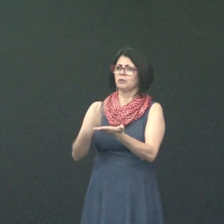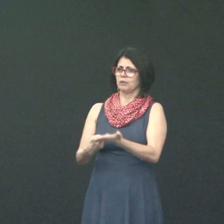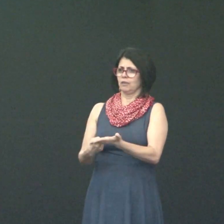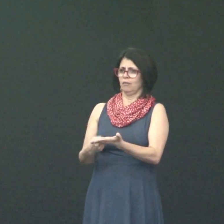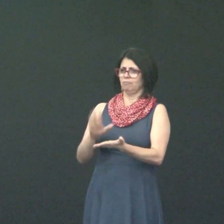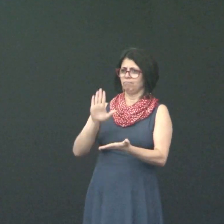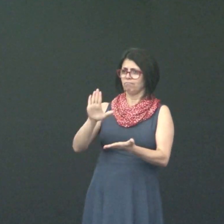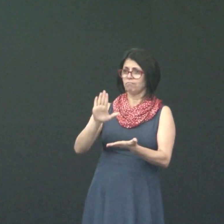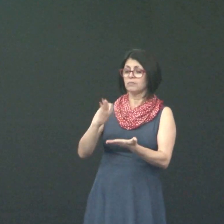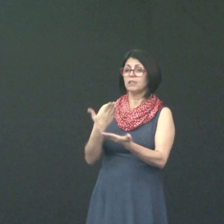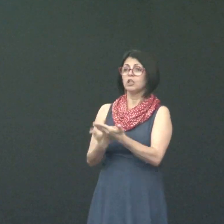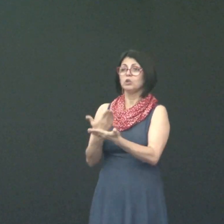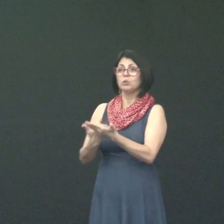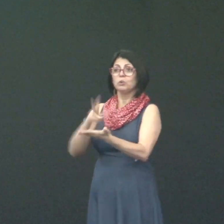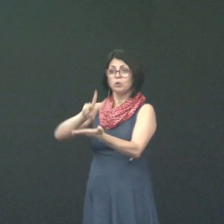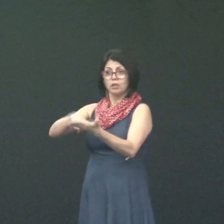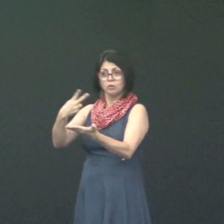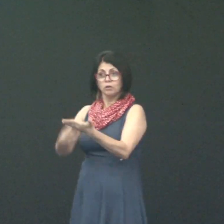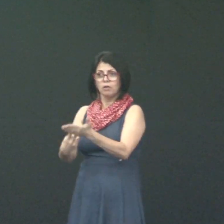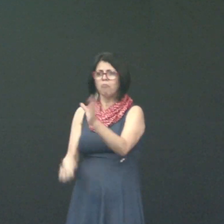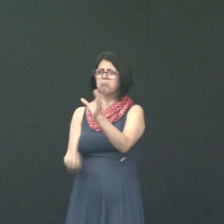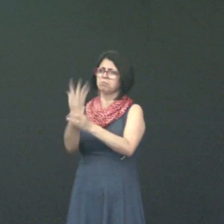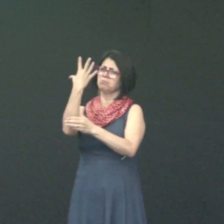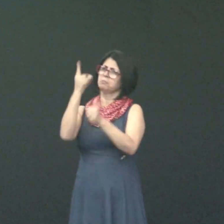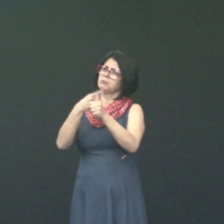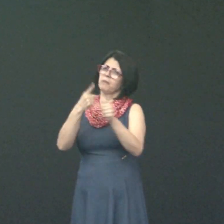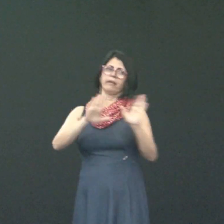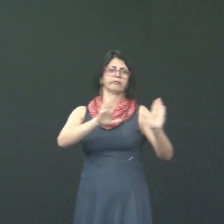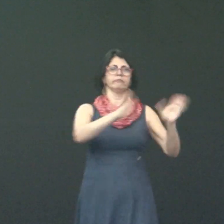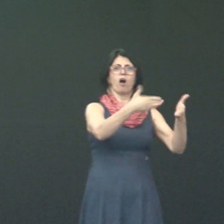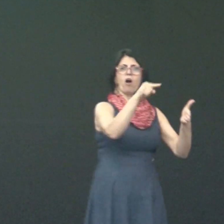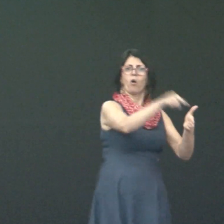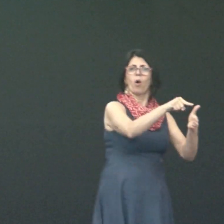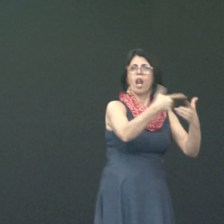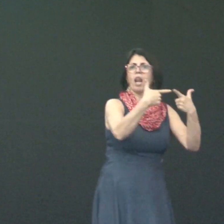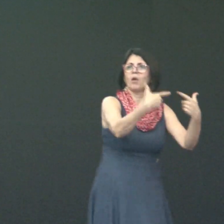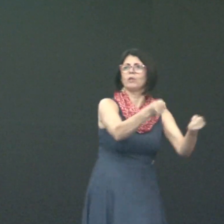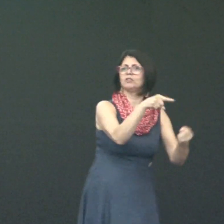E sobre os estudos da tradução? Os estudos da tradução